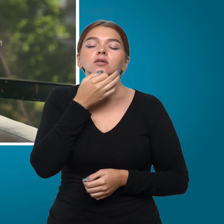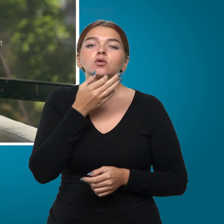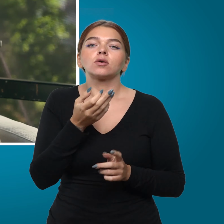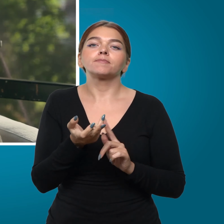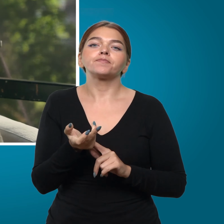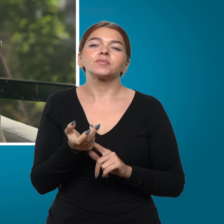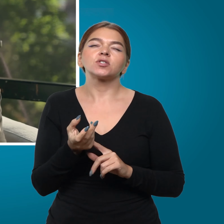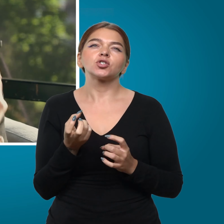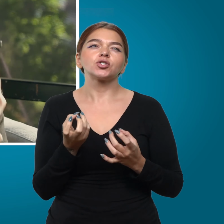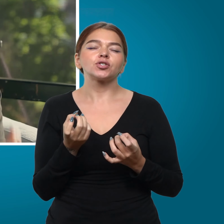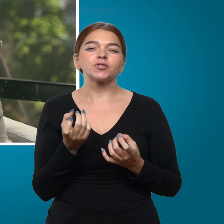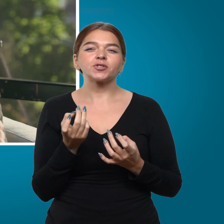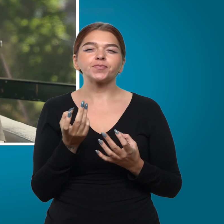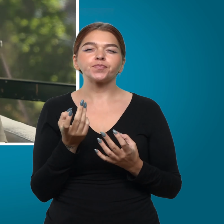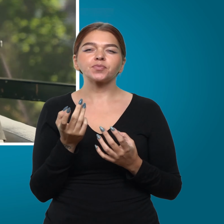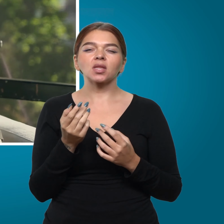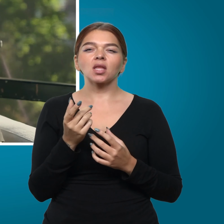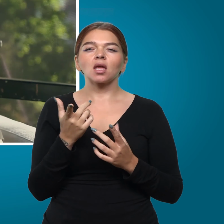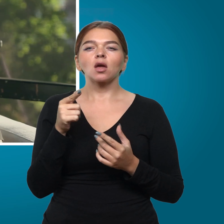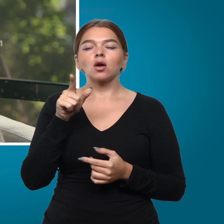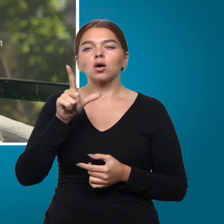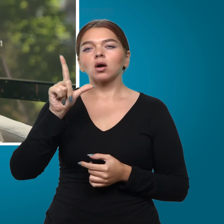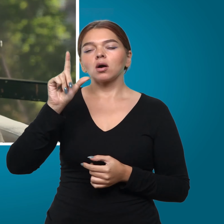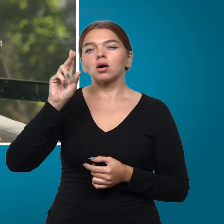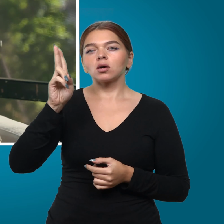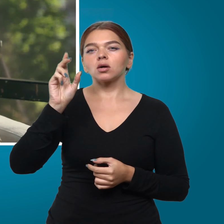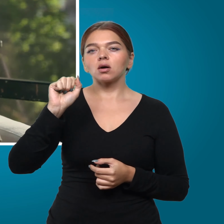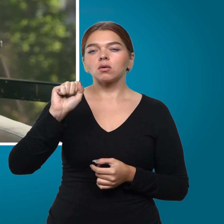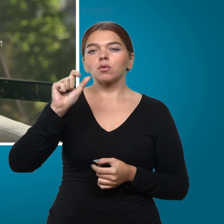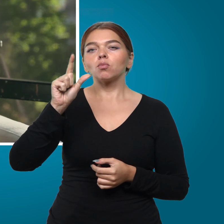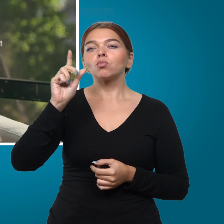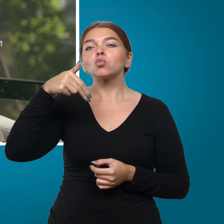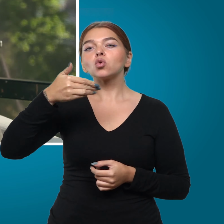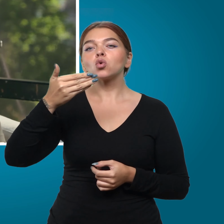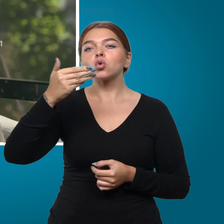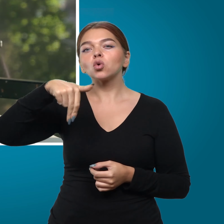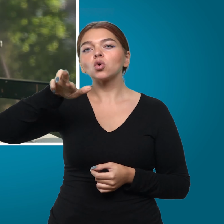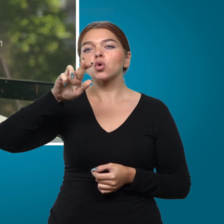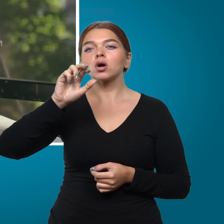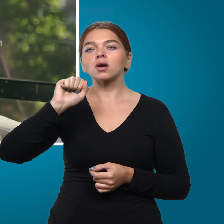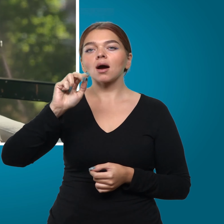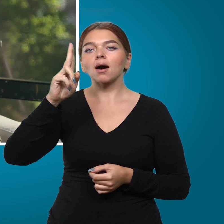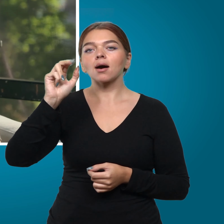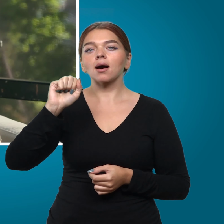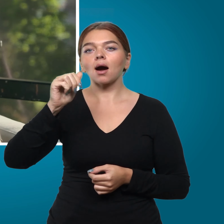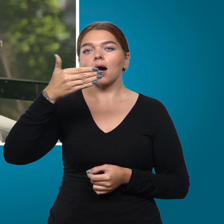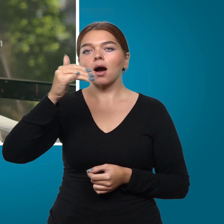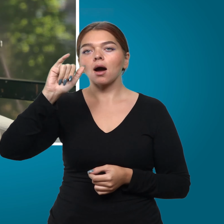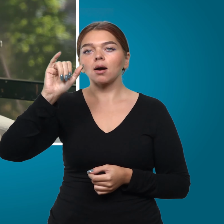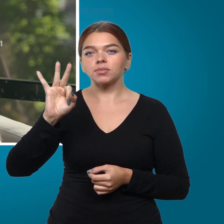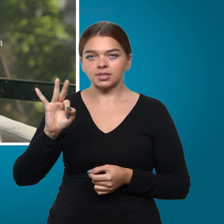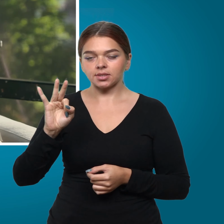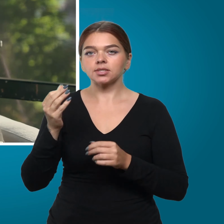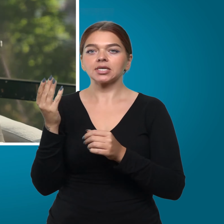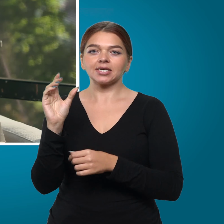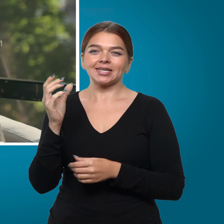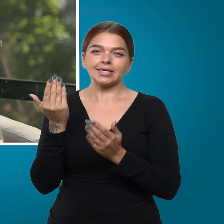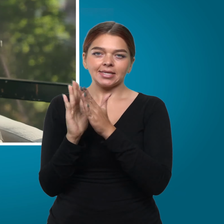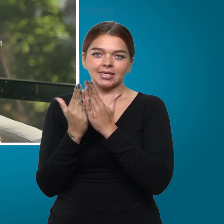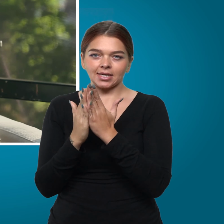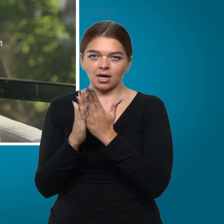Man tikrai kokią savaitę buvo sunku suprasti, o kas iš tikrųjų yra tikra, kas yra netikra šiam gyvenime. Ir tikrai labai